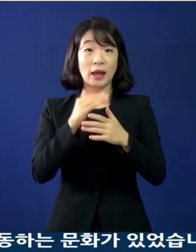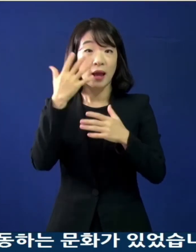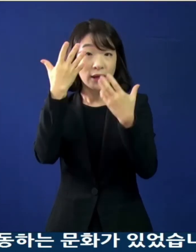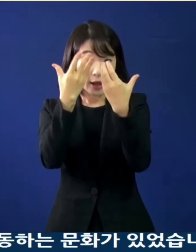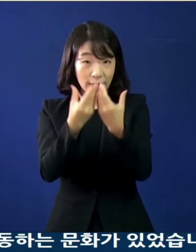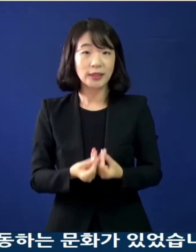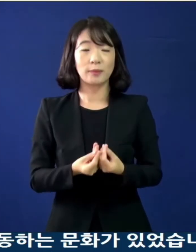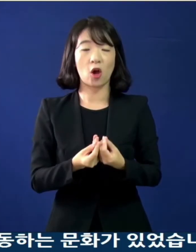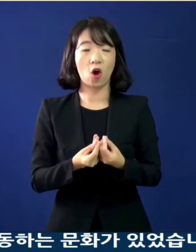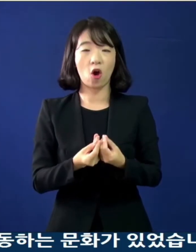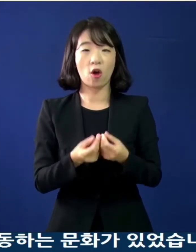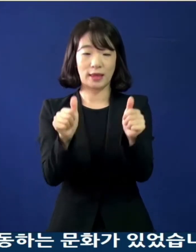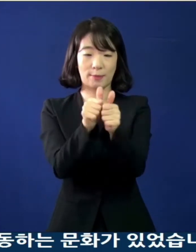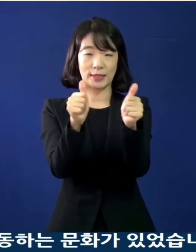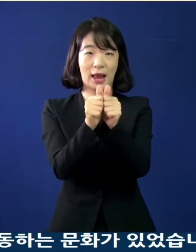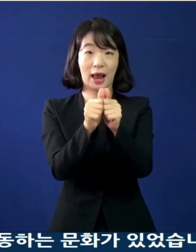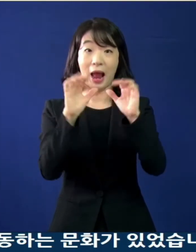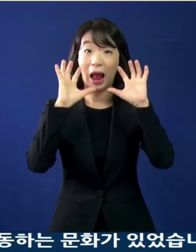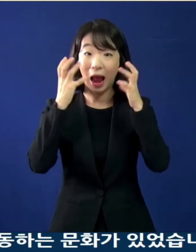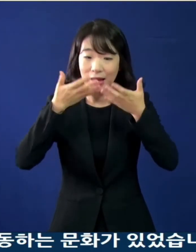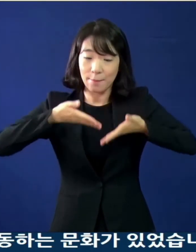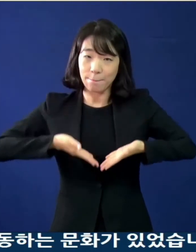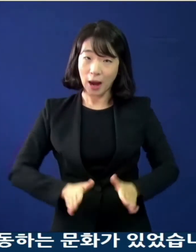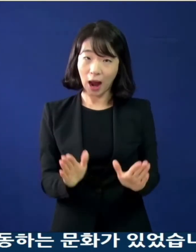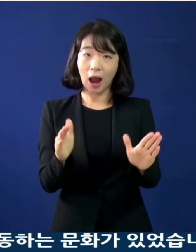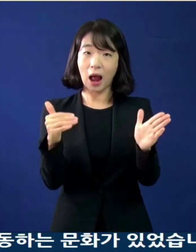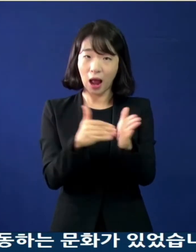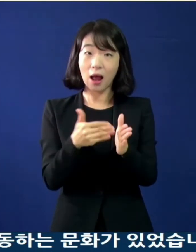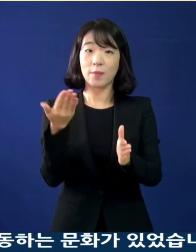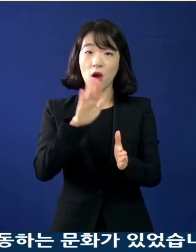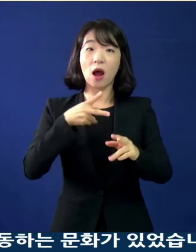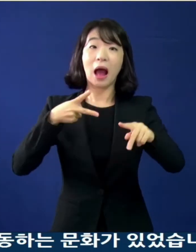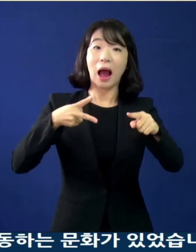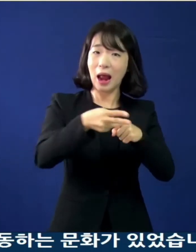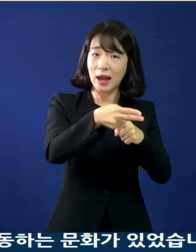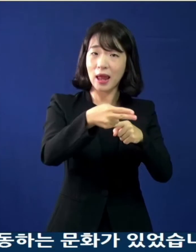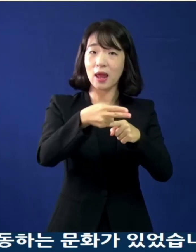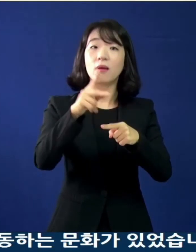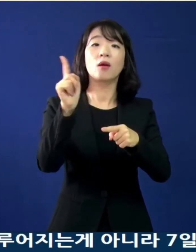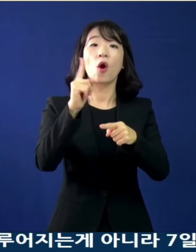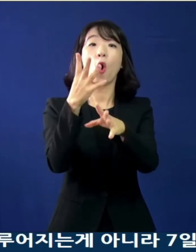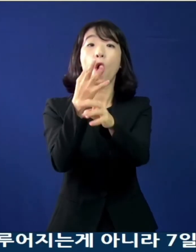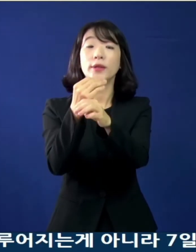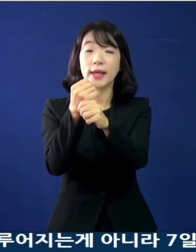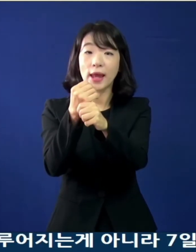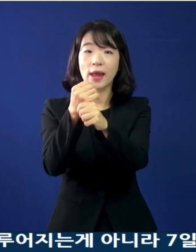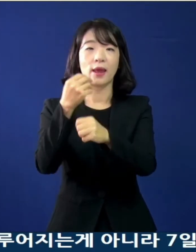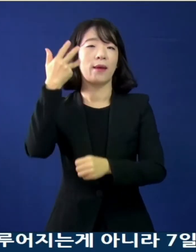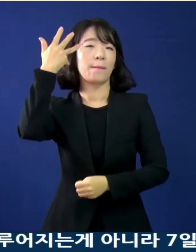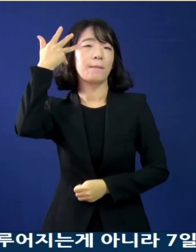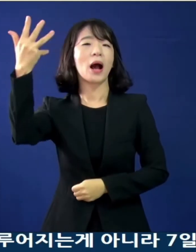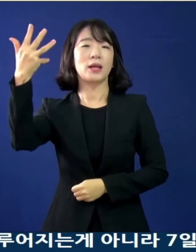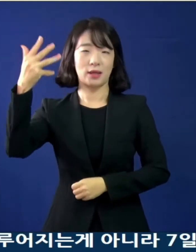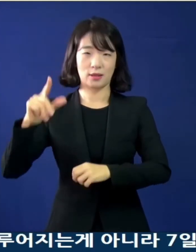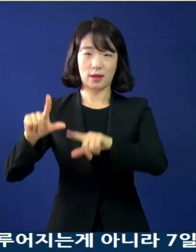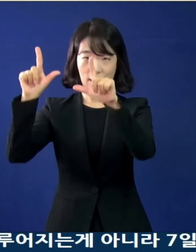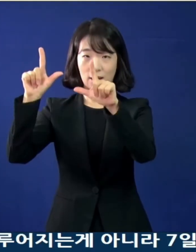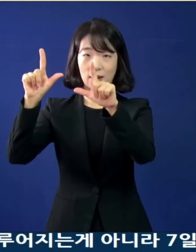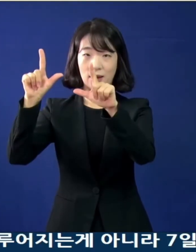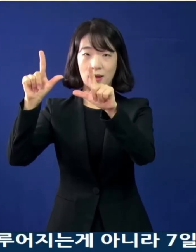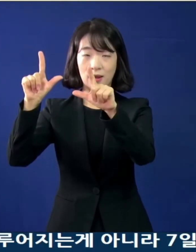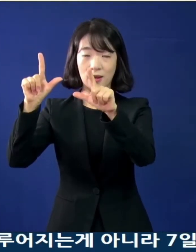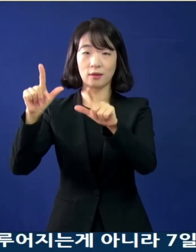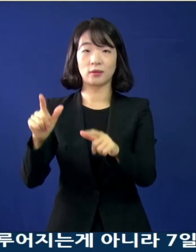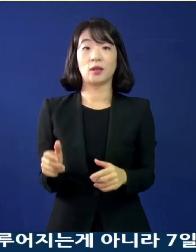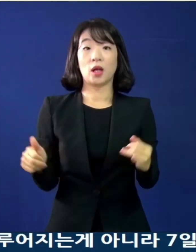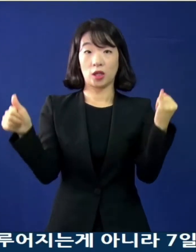태어나면, 남자아기가 태어나면 며칠 만에 할례를 받습니까? 8일째 할례를 받습니다.